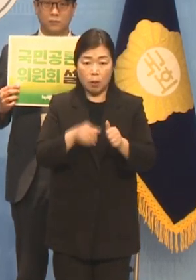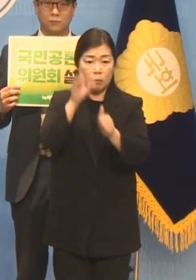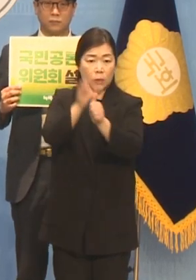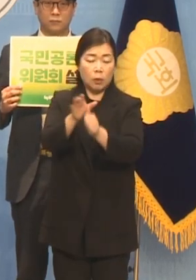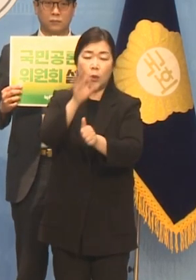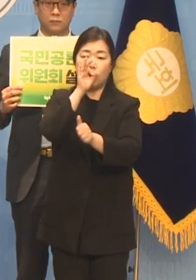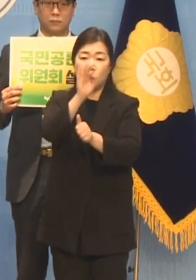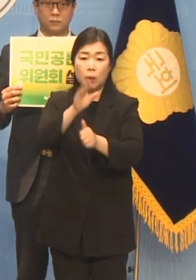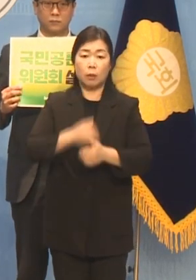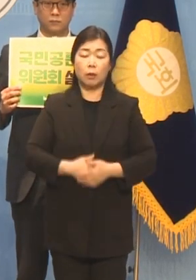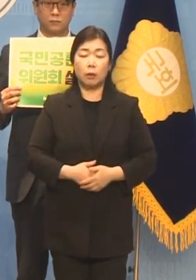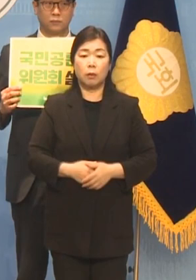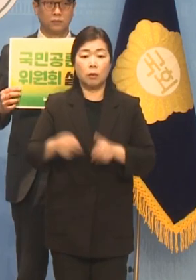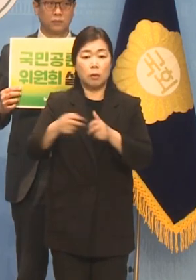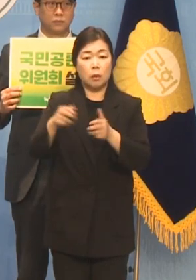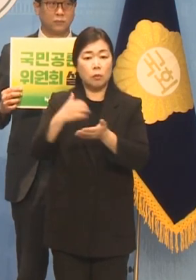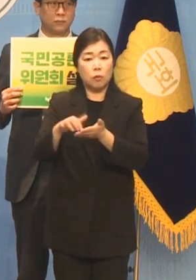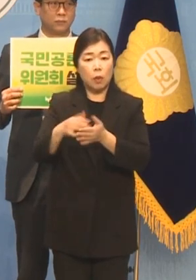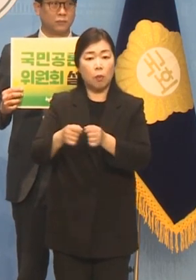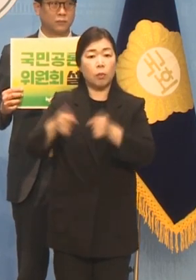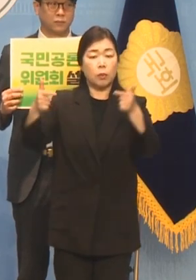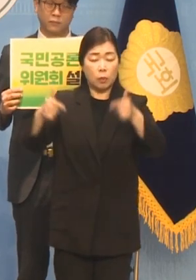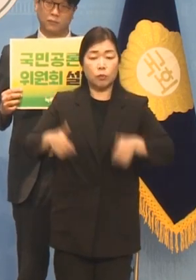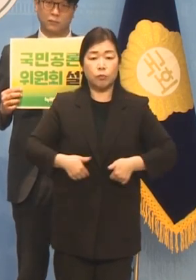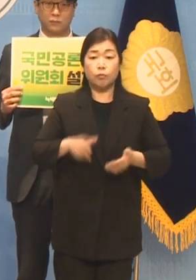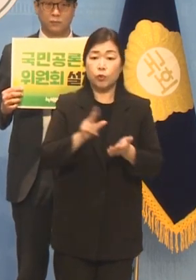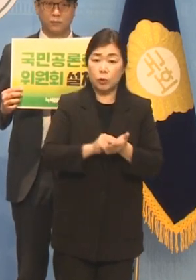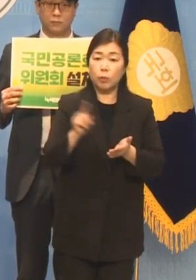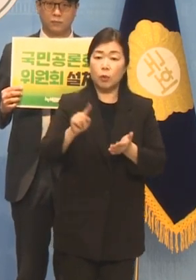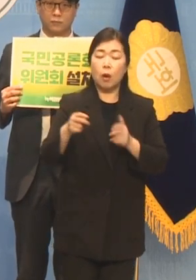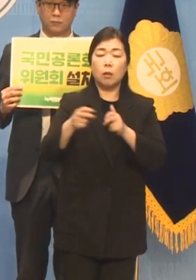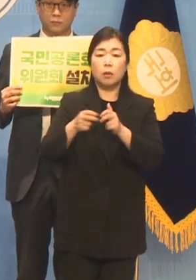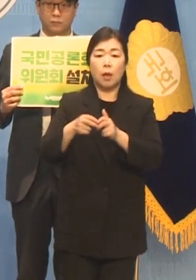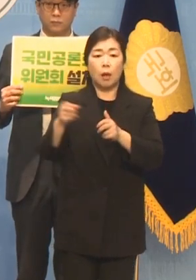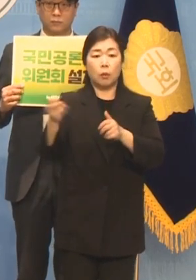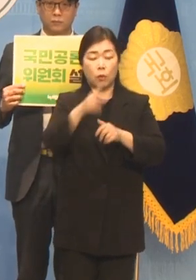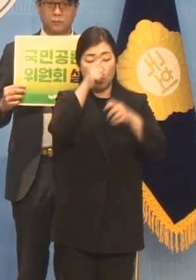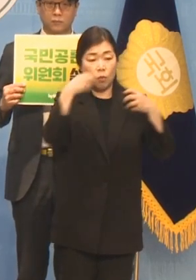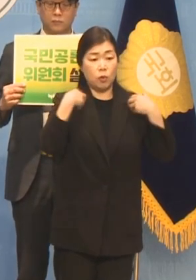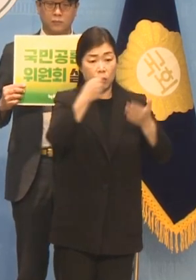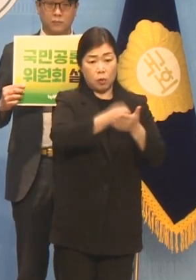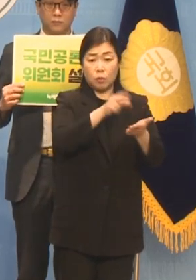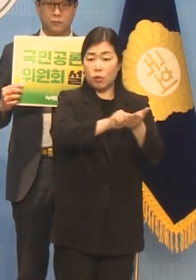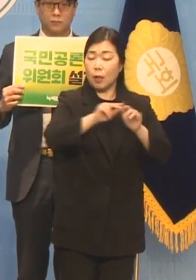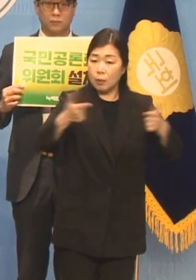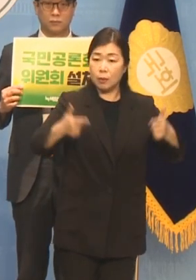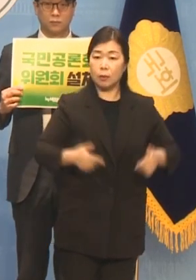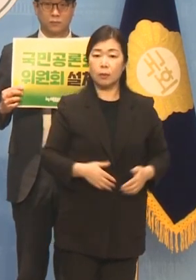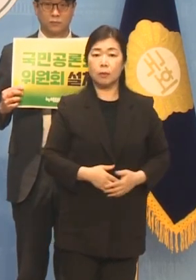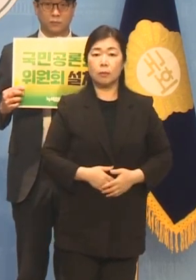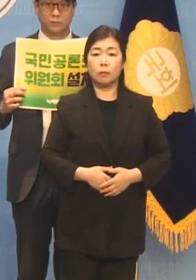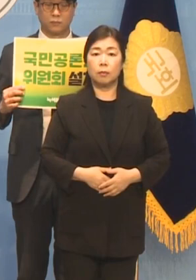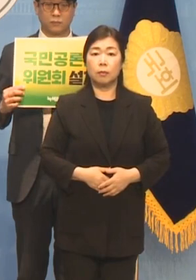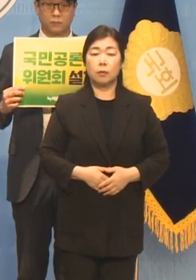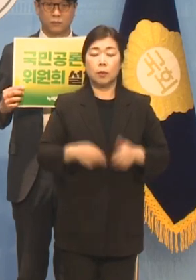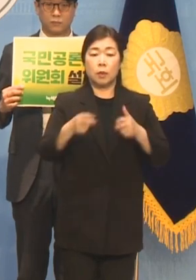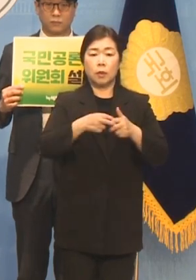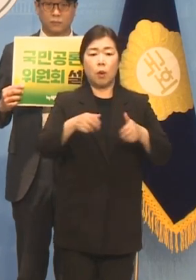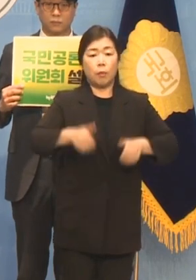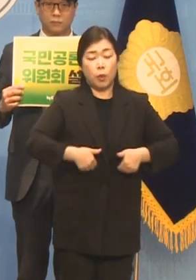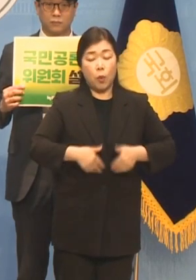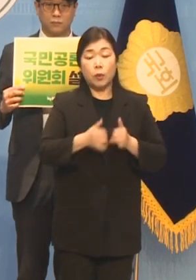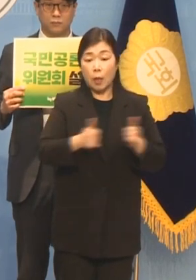없습니다. 의사인력 확충 문제는 단지 의사와 정부가 결정할 문제가 아닙니다. 의료